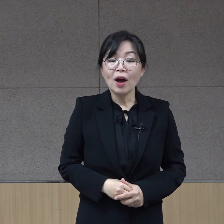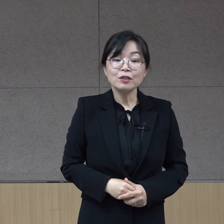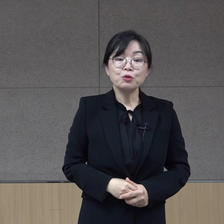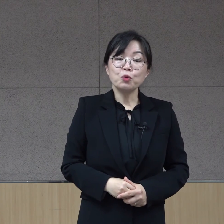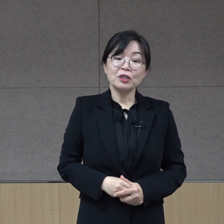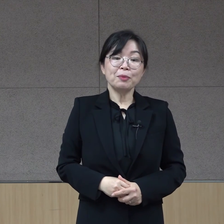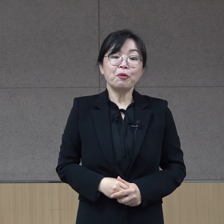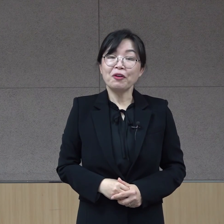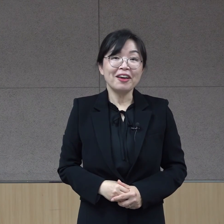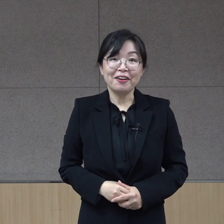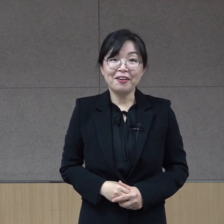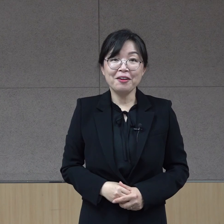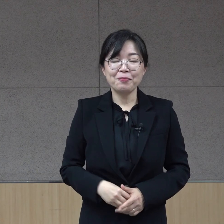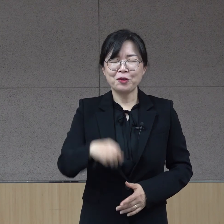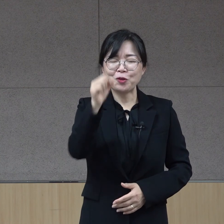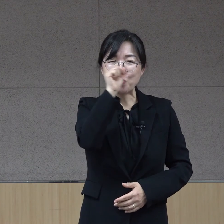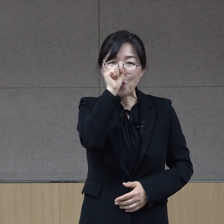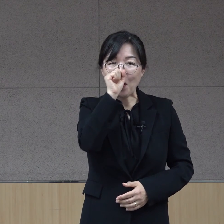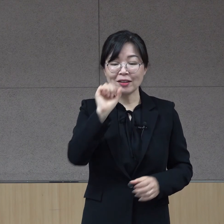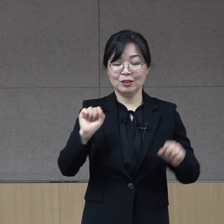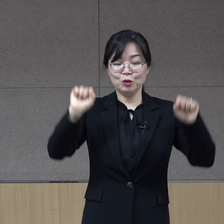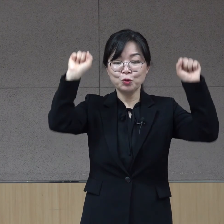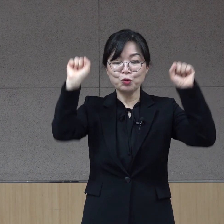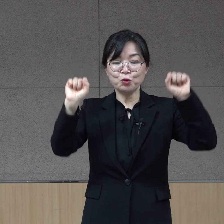좋아하는 운동이 뭐예요?